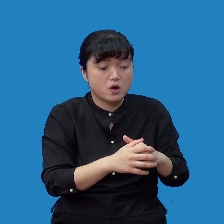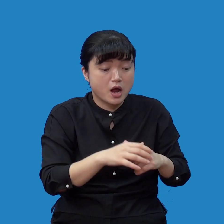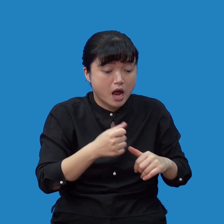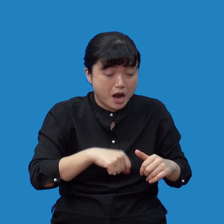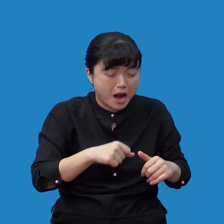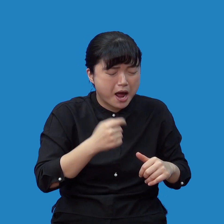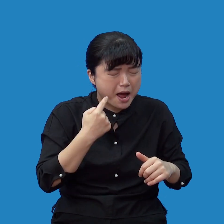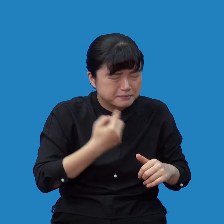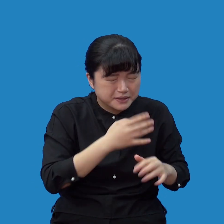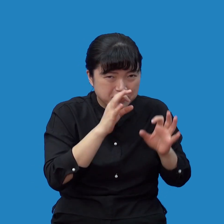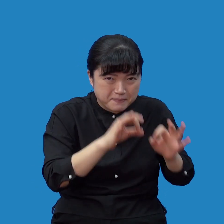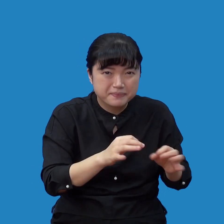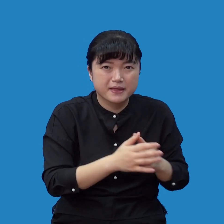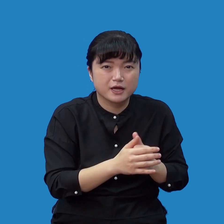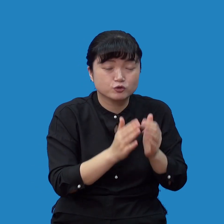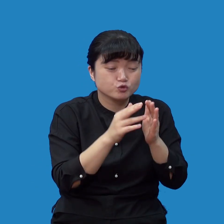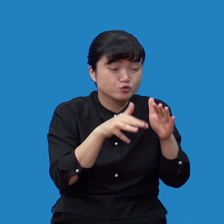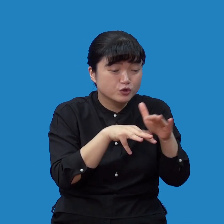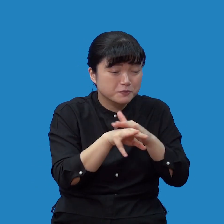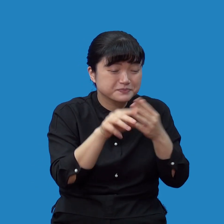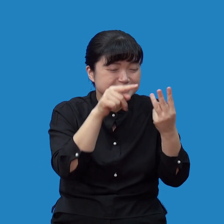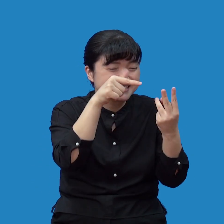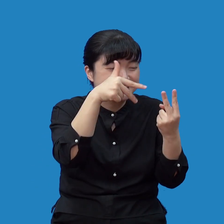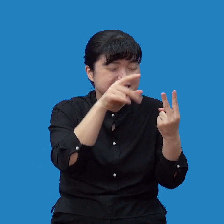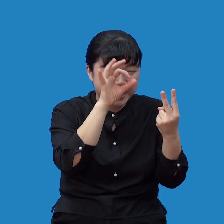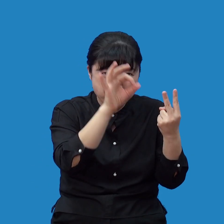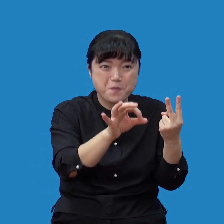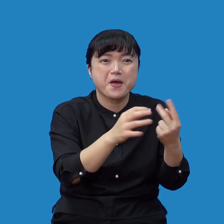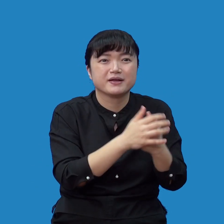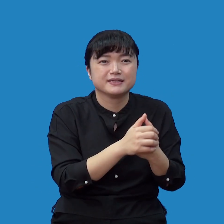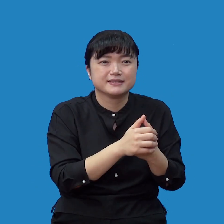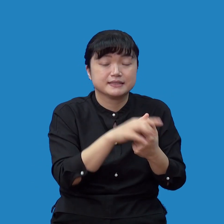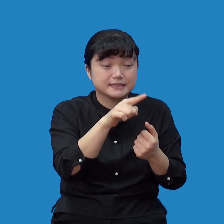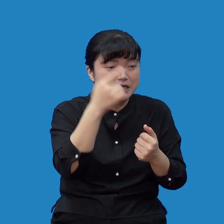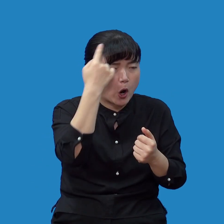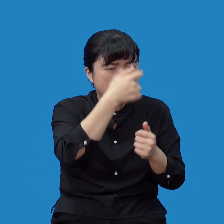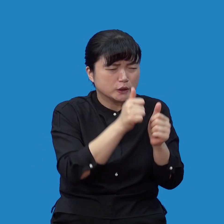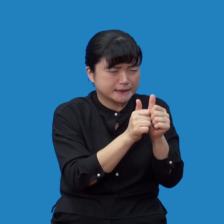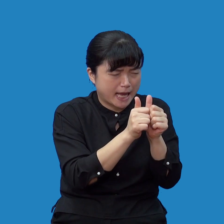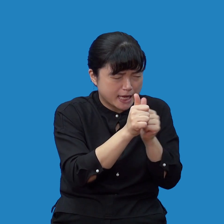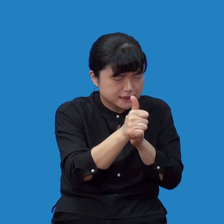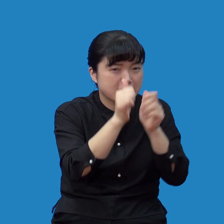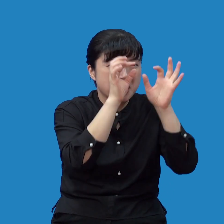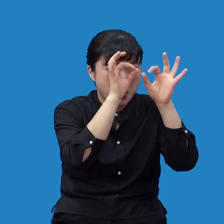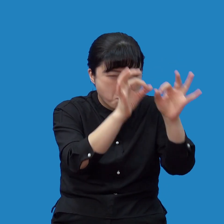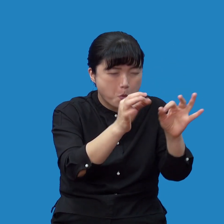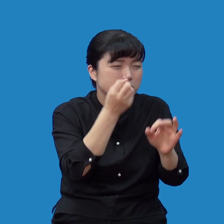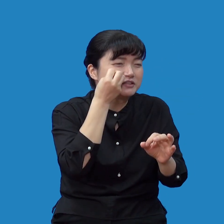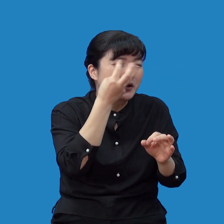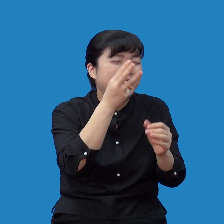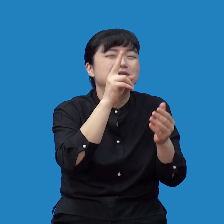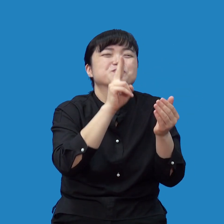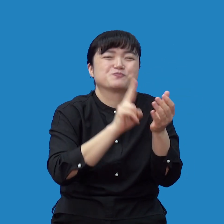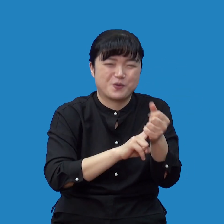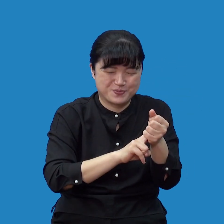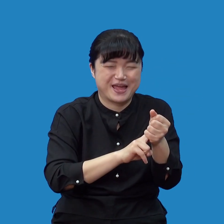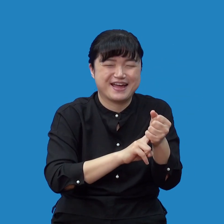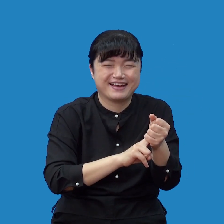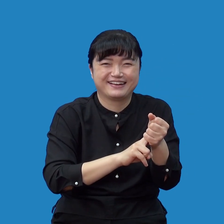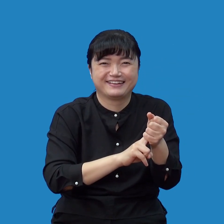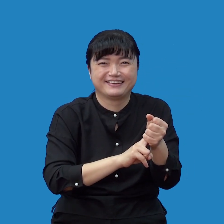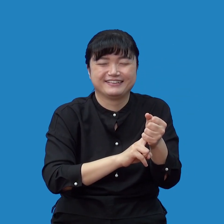보았는데요, 출애굽기 2장에 가면 이렇게 나옵니다. 그가 잘생긴 것을 보고 석 달 동안 그를